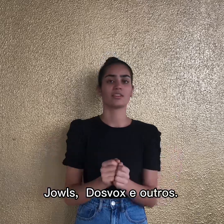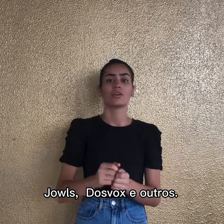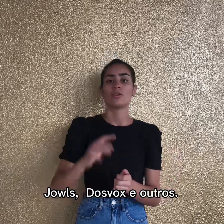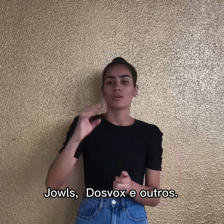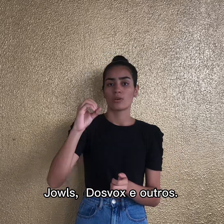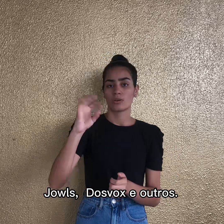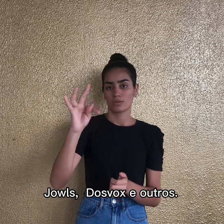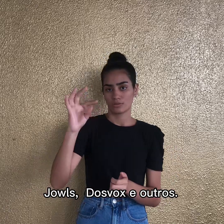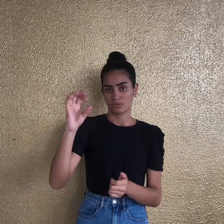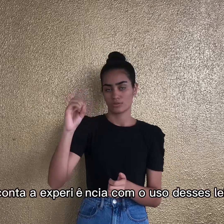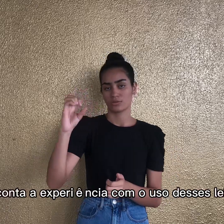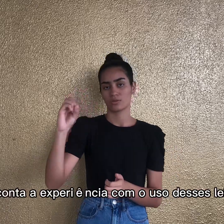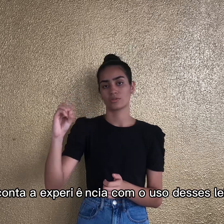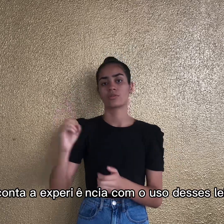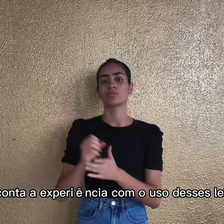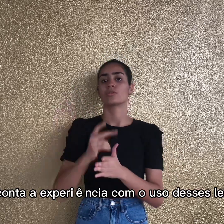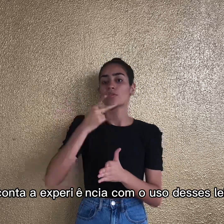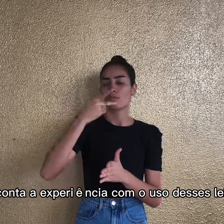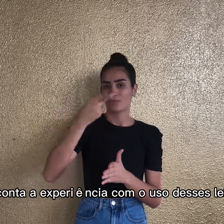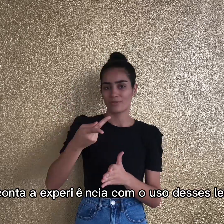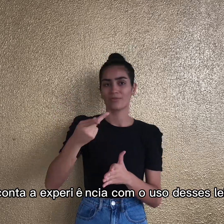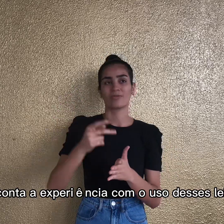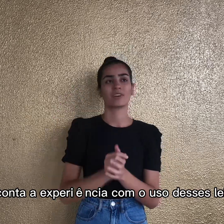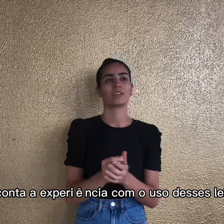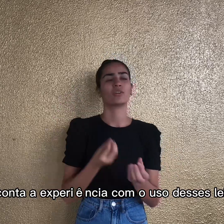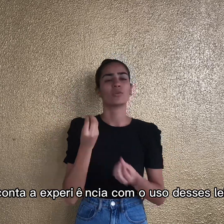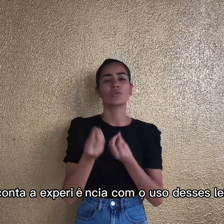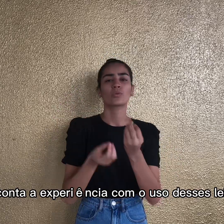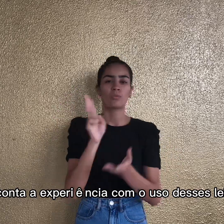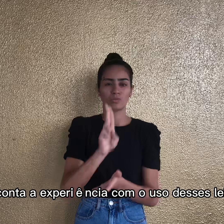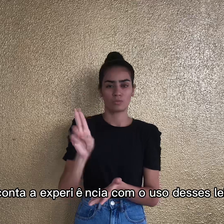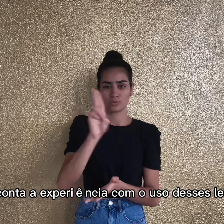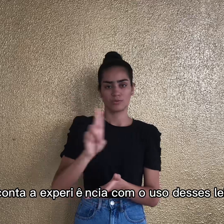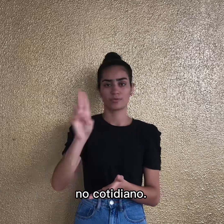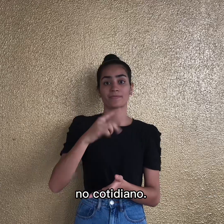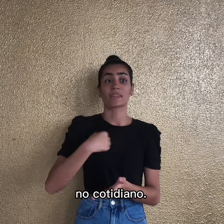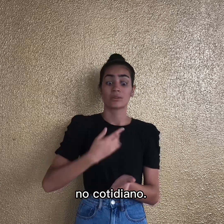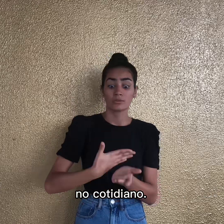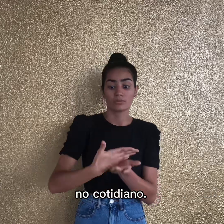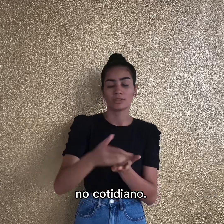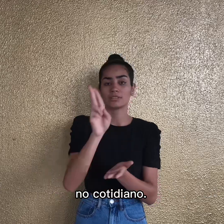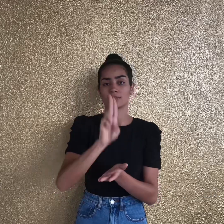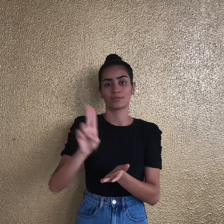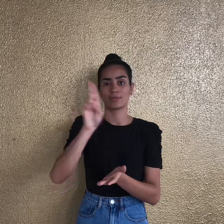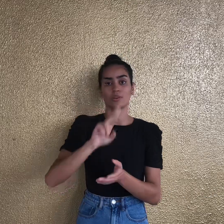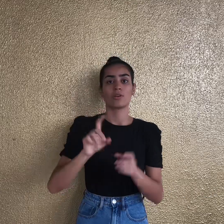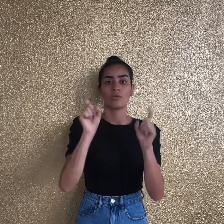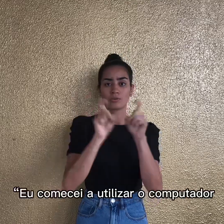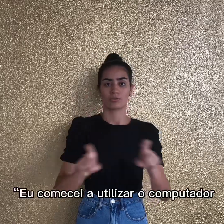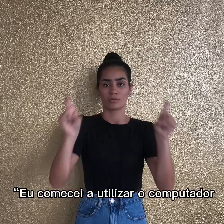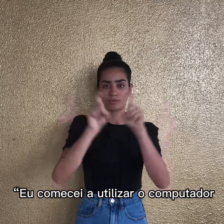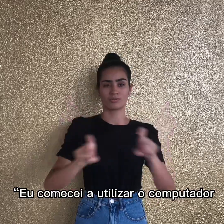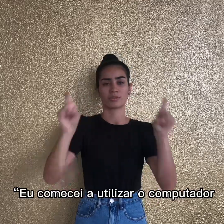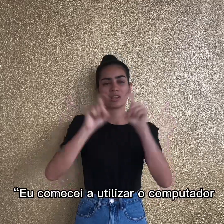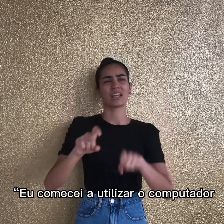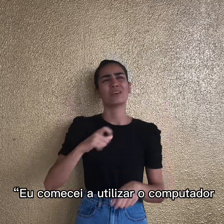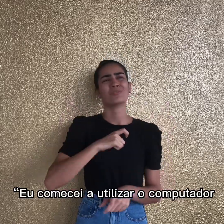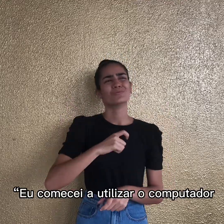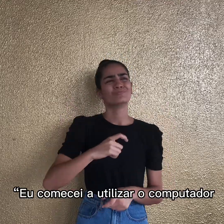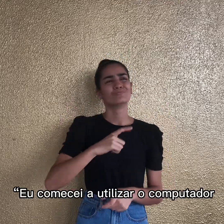e outros. Otto conta a experiência com o uso desses leitores no cotidiano. Eu comecei a utilizar